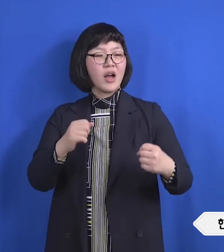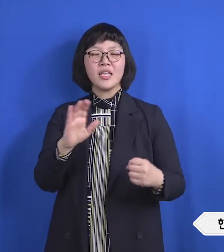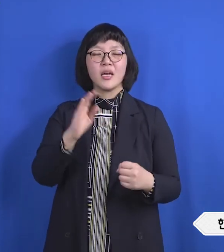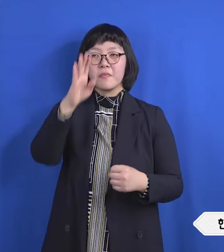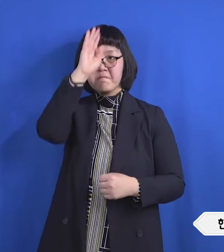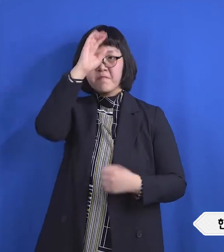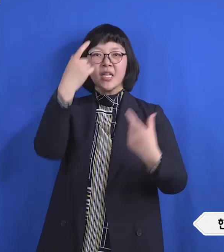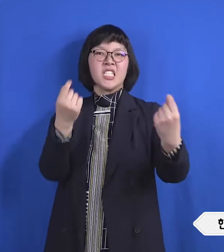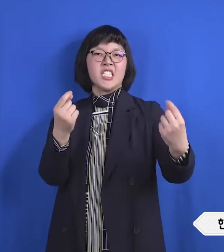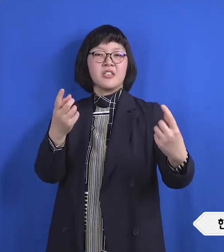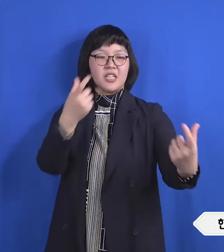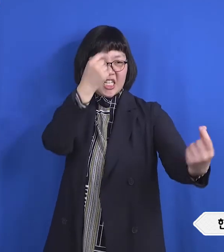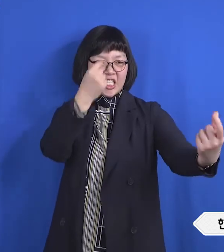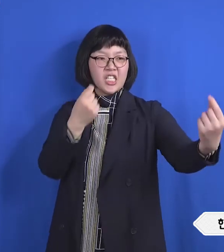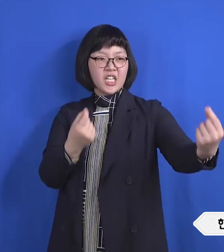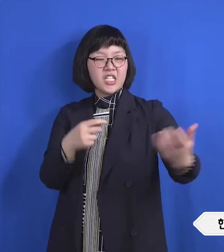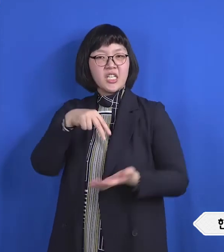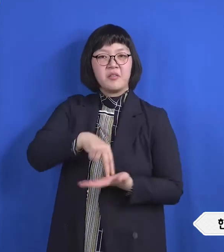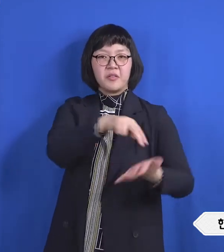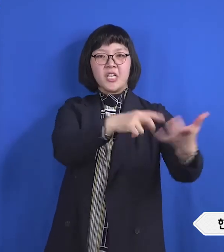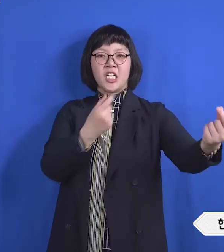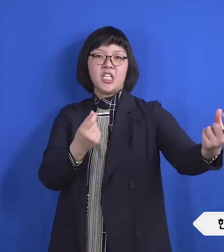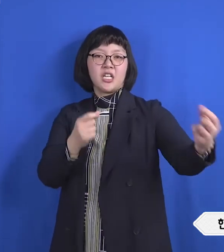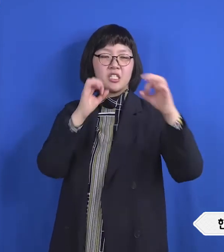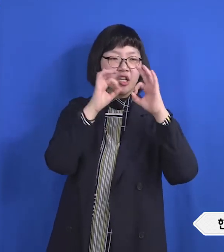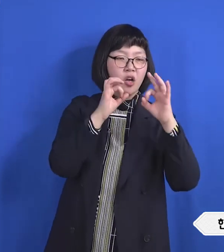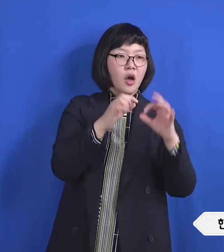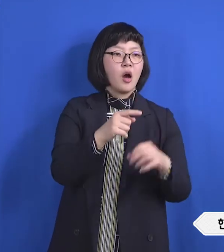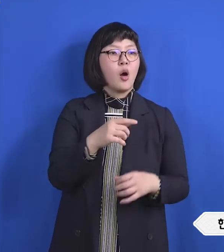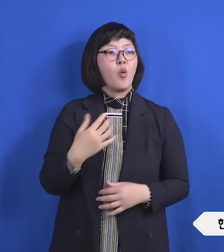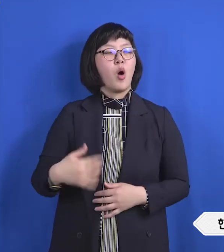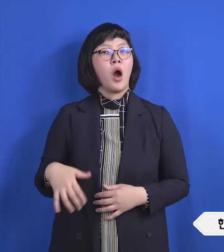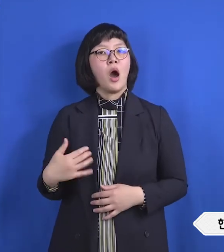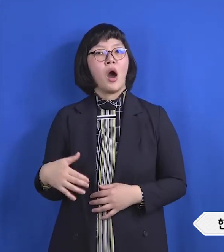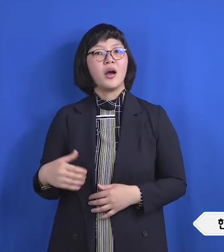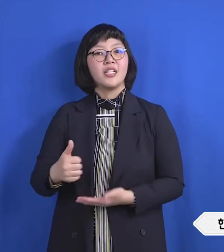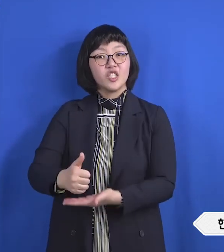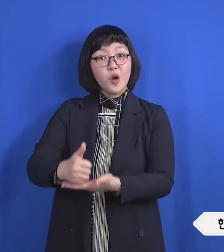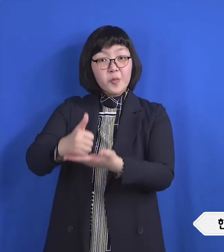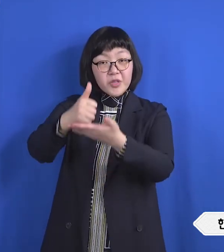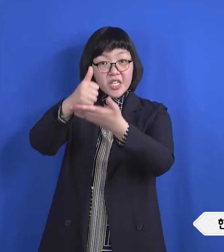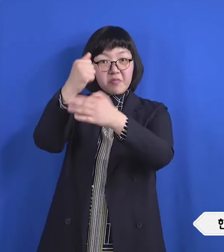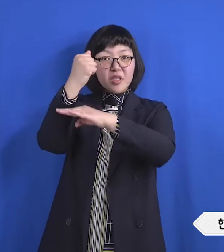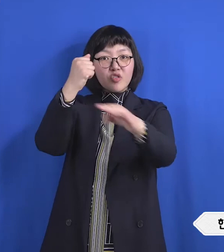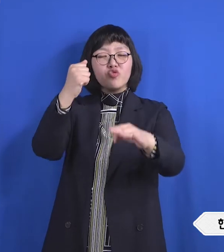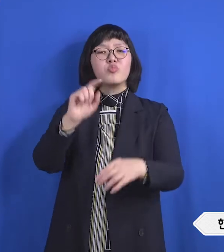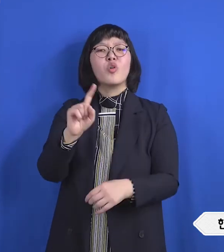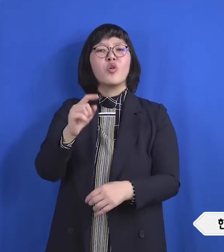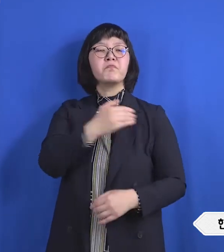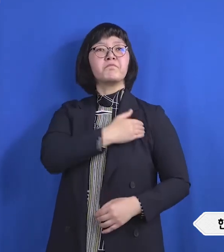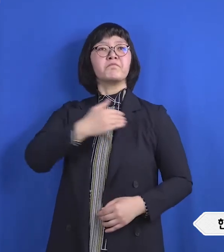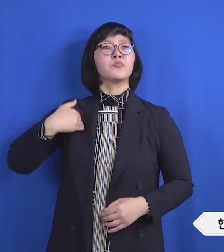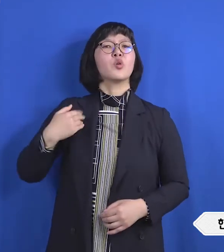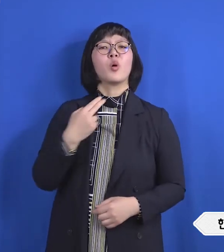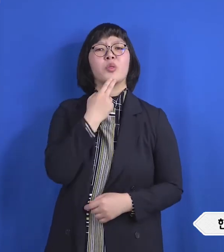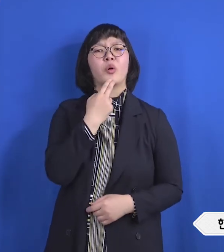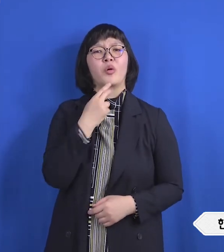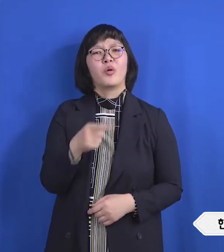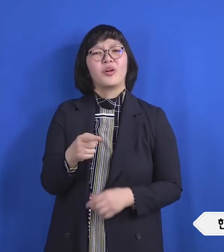되어서 복음을 전하고 섬기면 정말 이만하면 됐다 상한 선이 없습니다. 예수님이 그렇게 하셨어요. 자기 몸까지